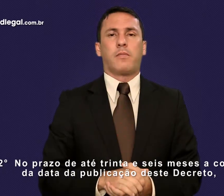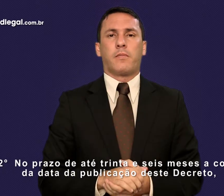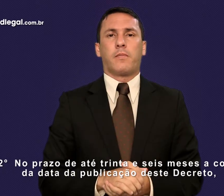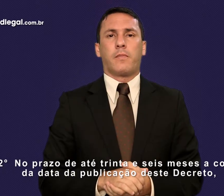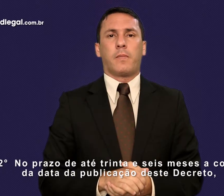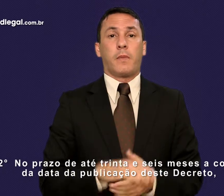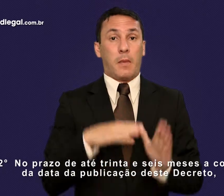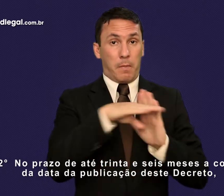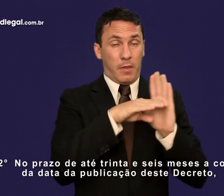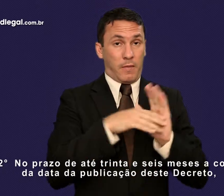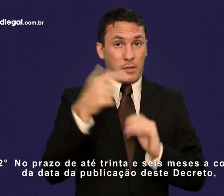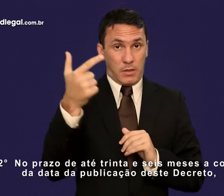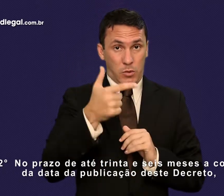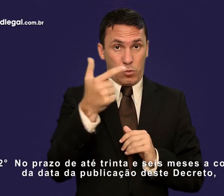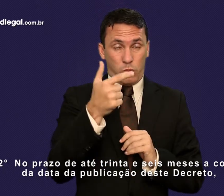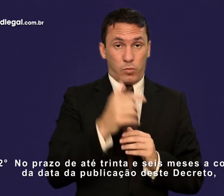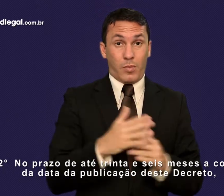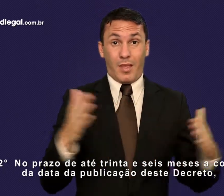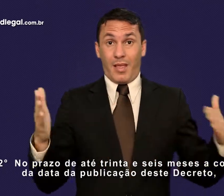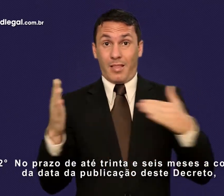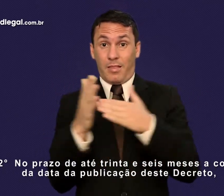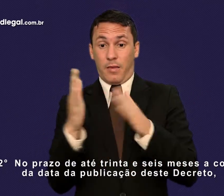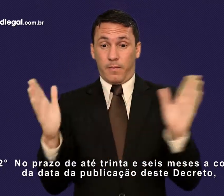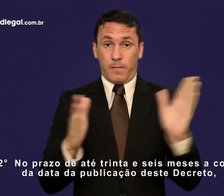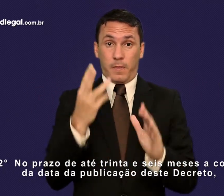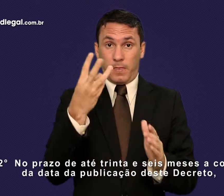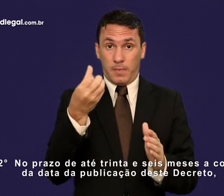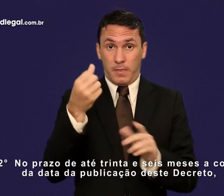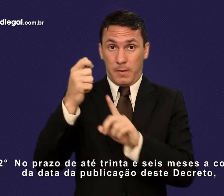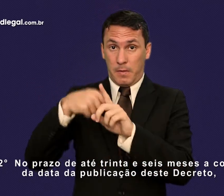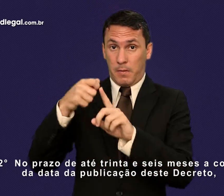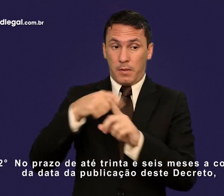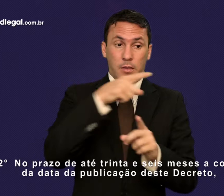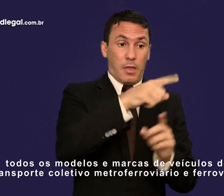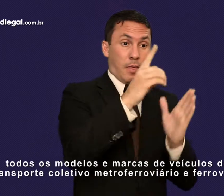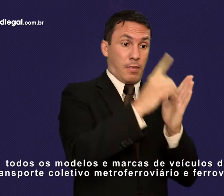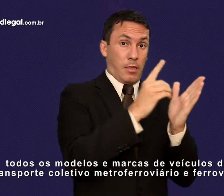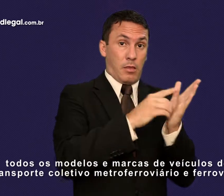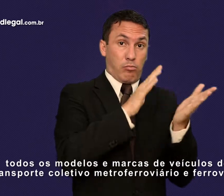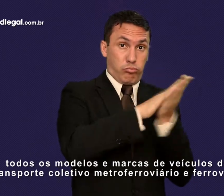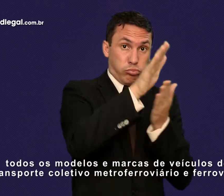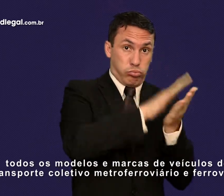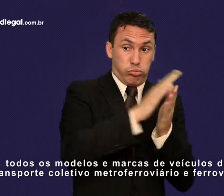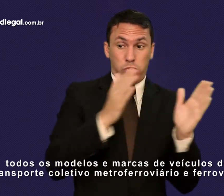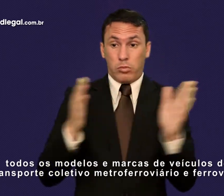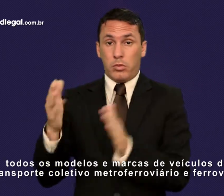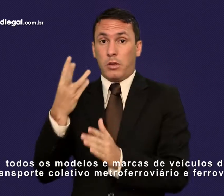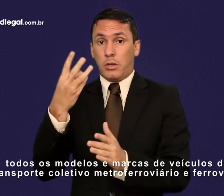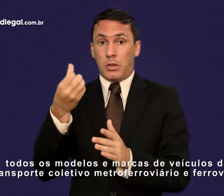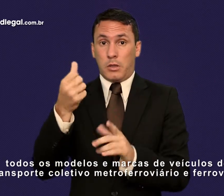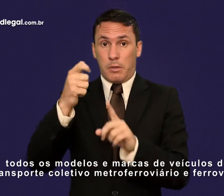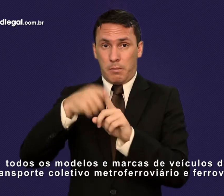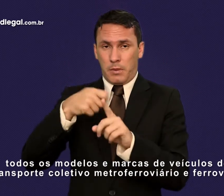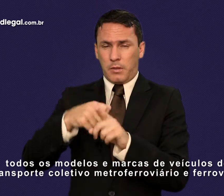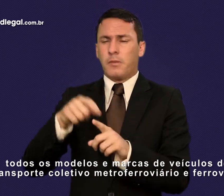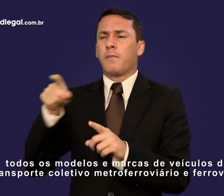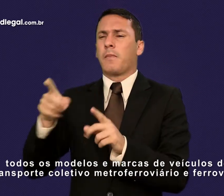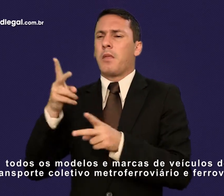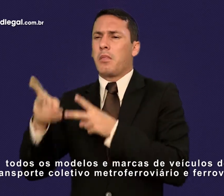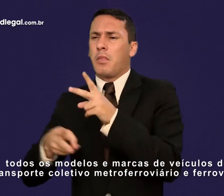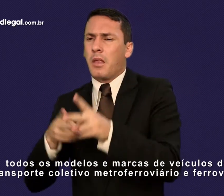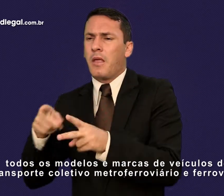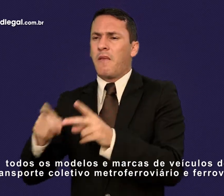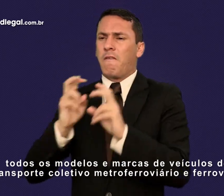2º. No prazo de até 36 meses a contar da data da publicação deste decreto, todos os modelos e marcas de veículos de transporte